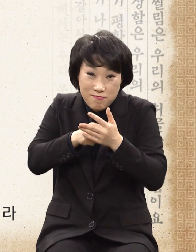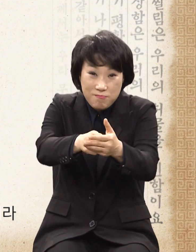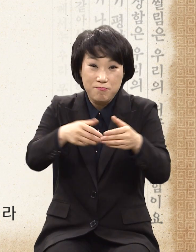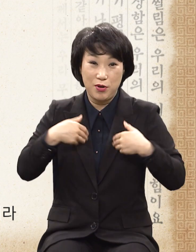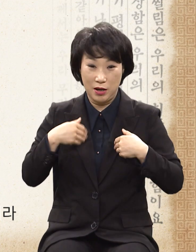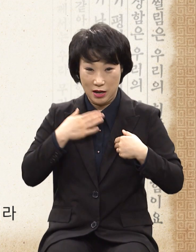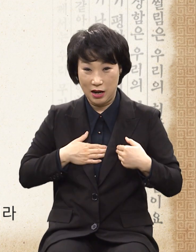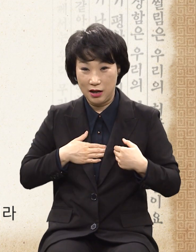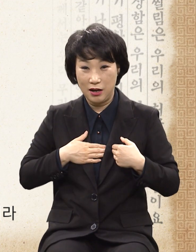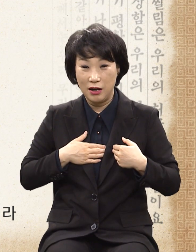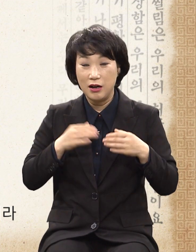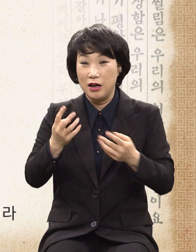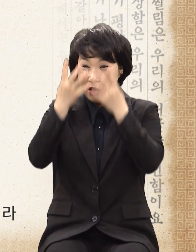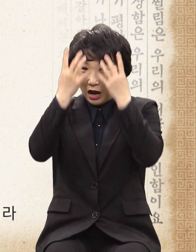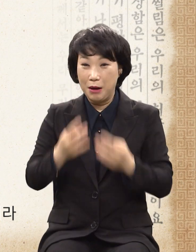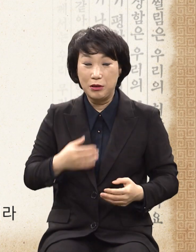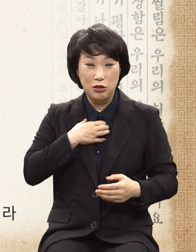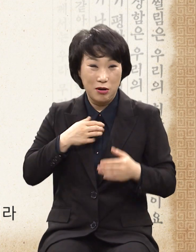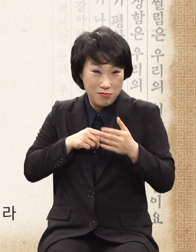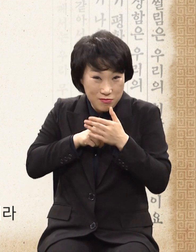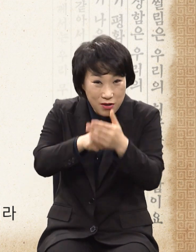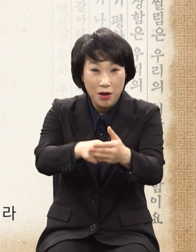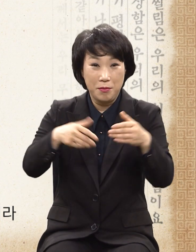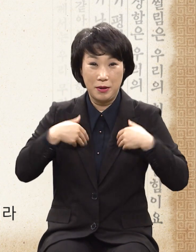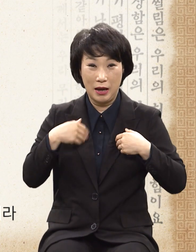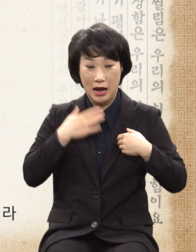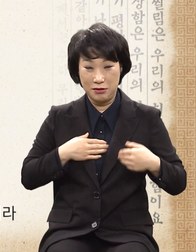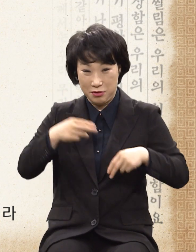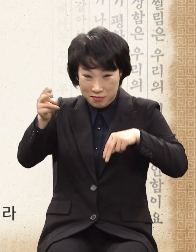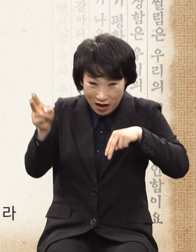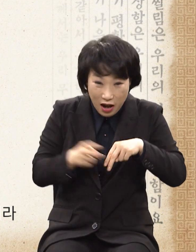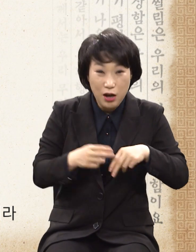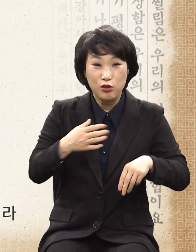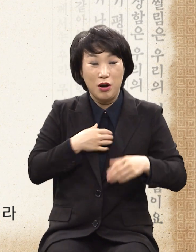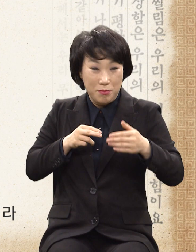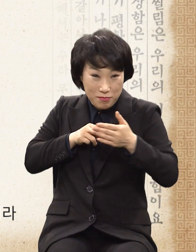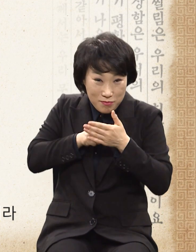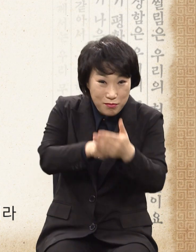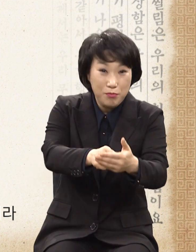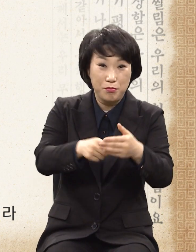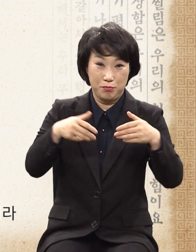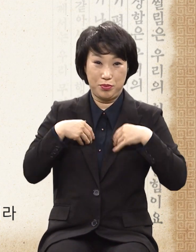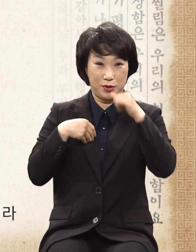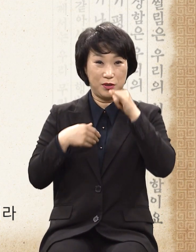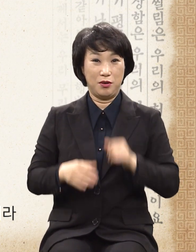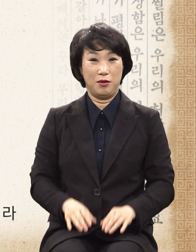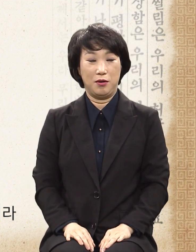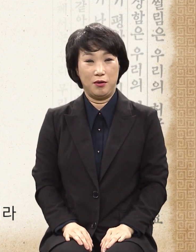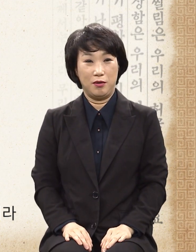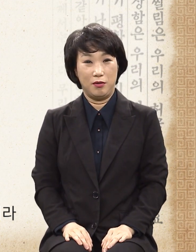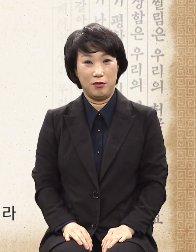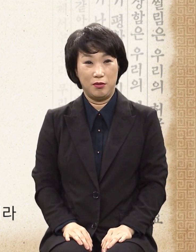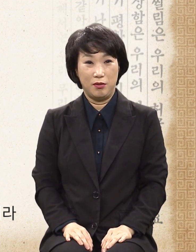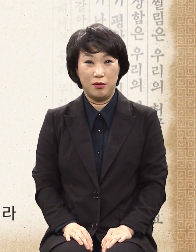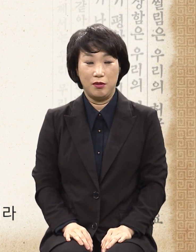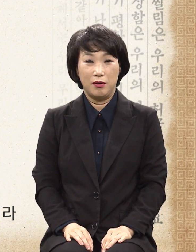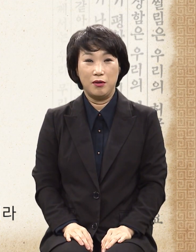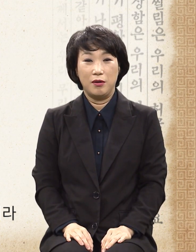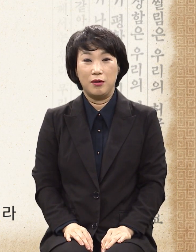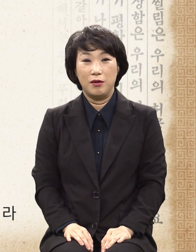것이요 감옥의 위험도 뚫는 것이요 매맞음의 위험도 뚫는 것이라 이 말입니다. 뚫는 것이라 이